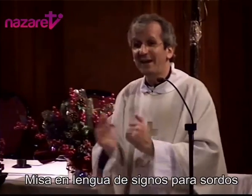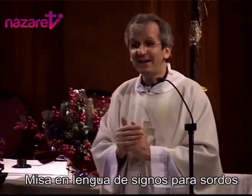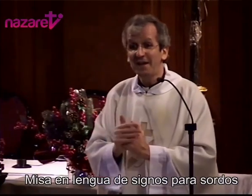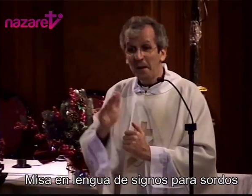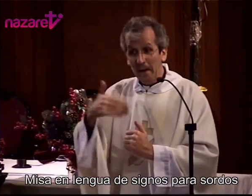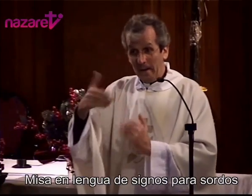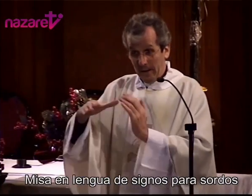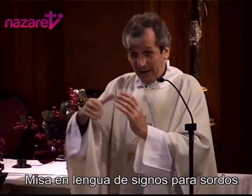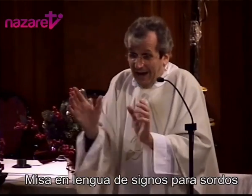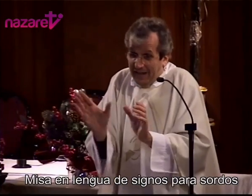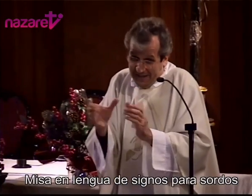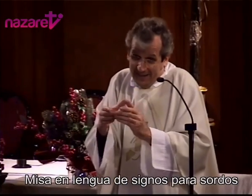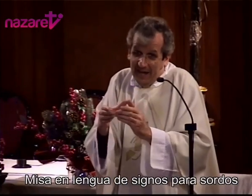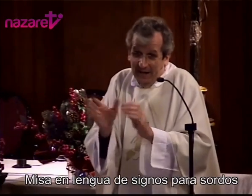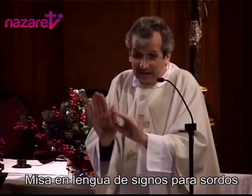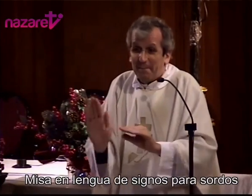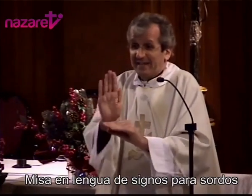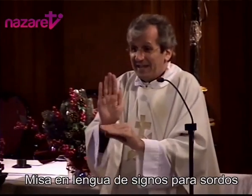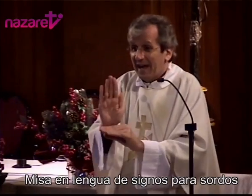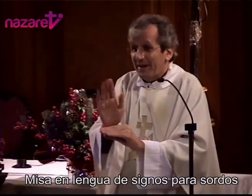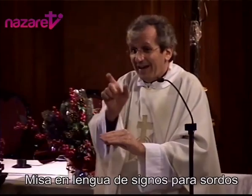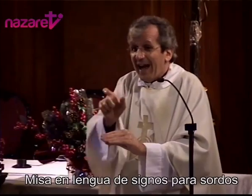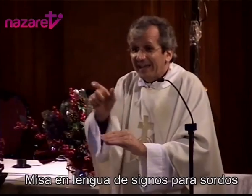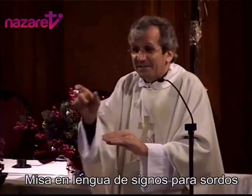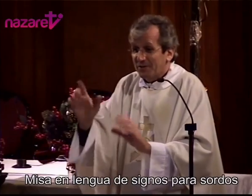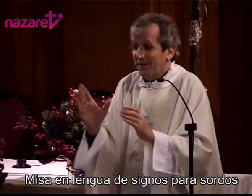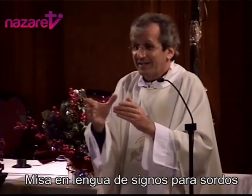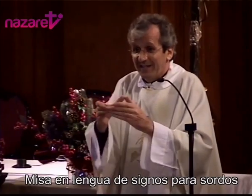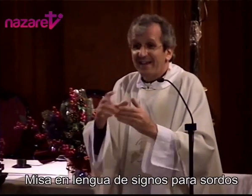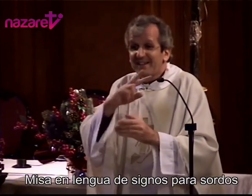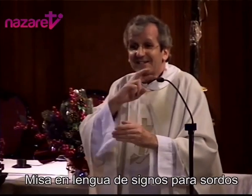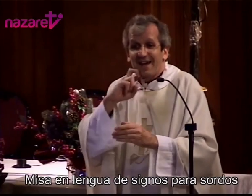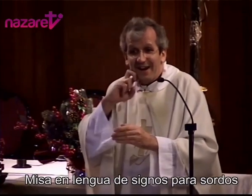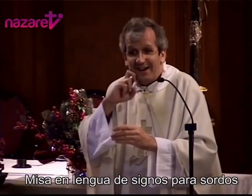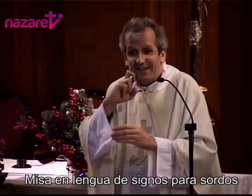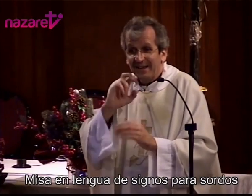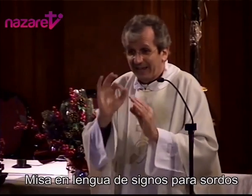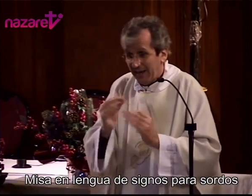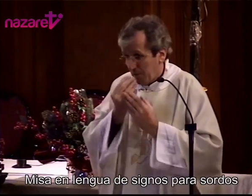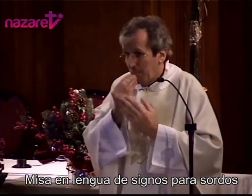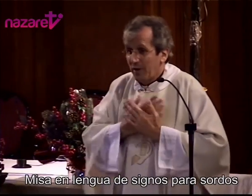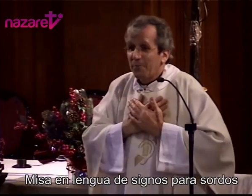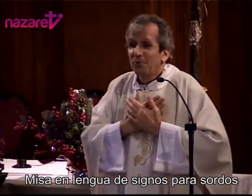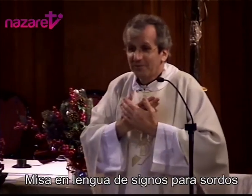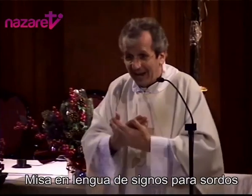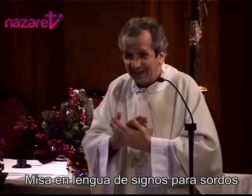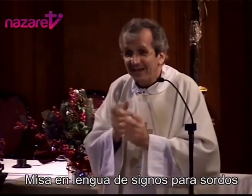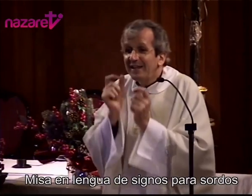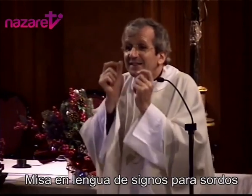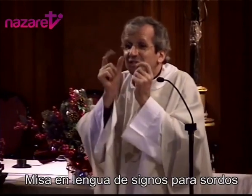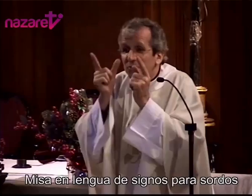en Belén, que representaban aquellas personas de Israel que con buena